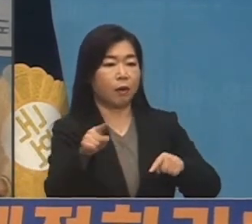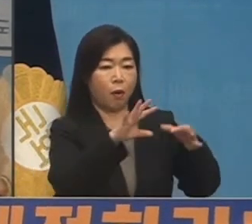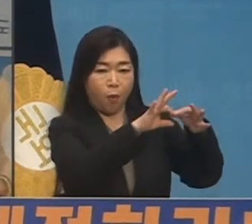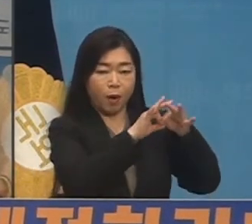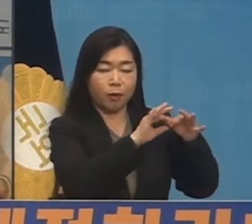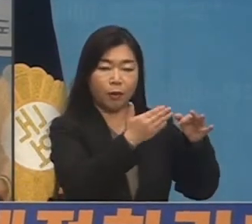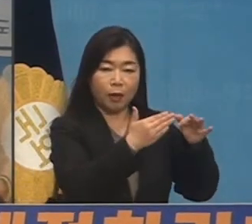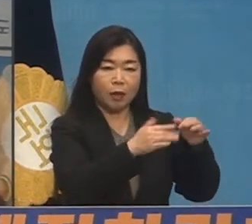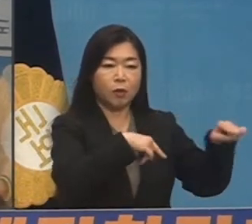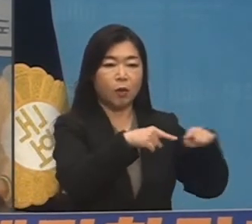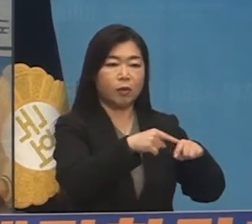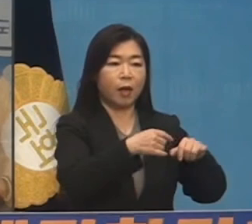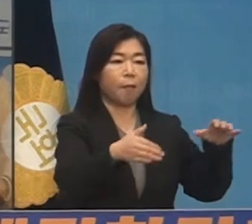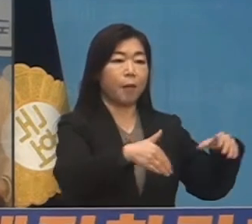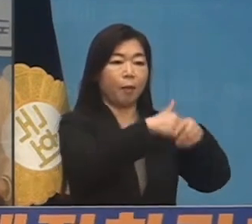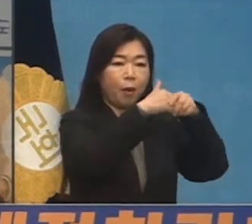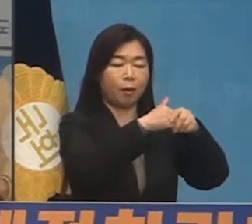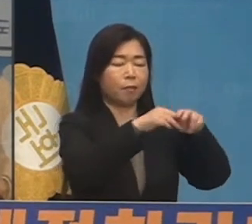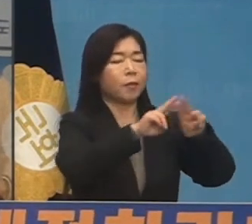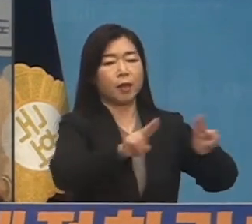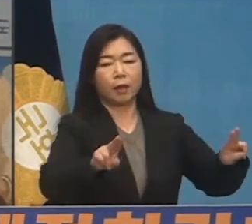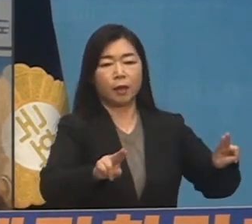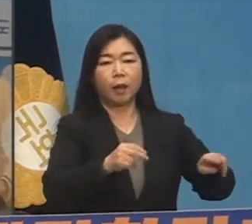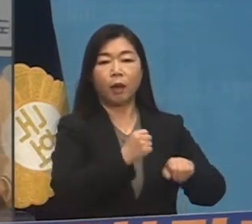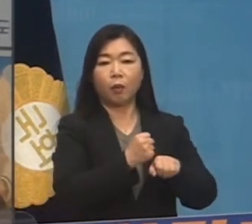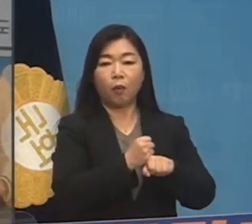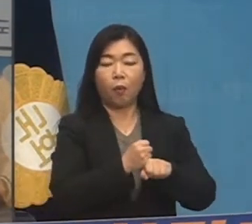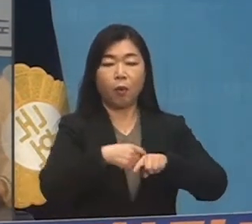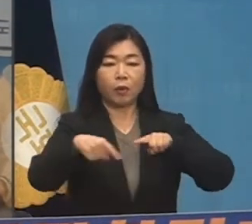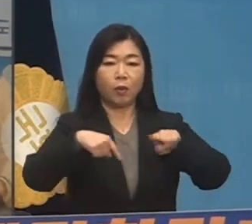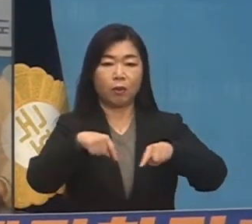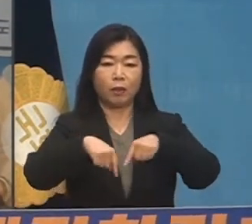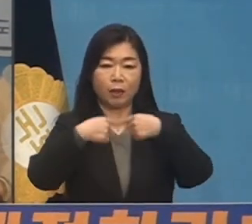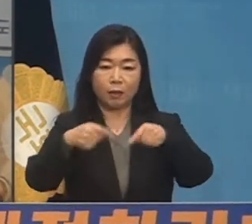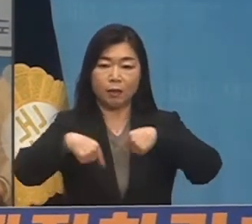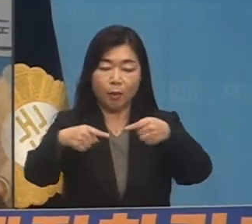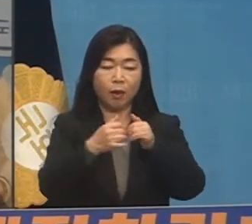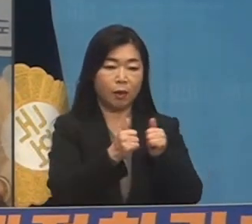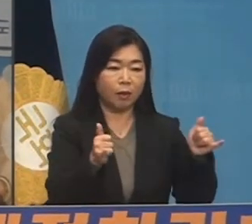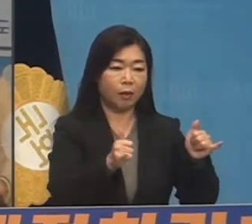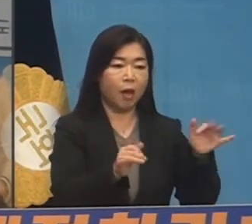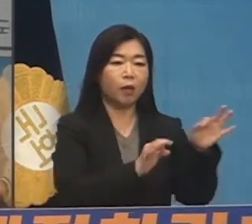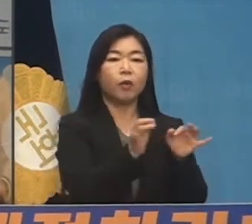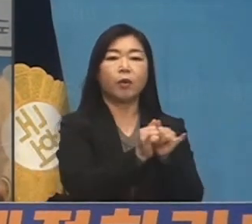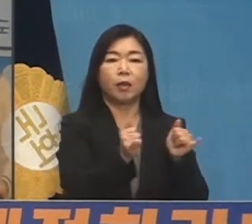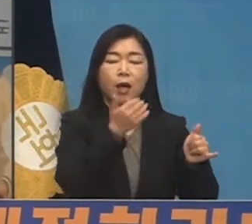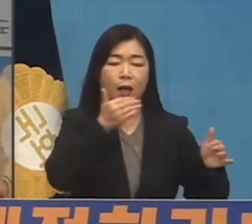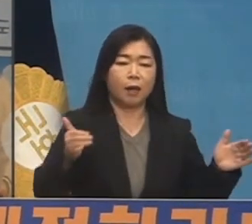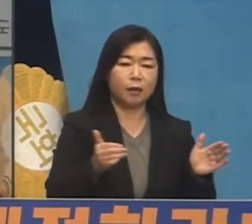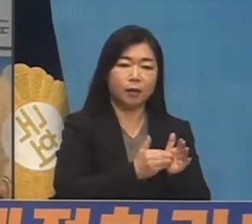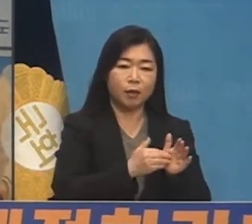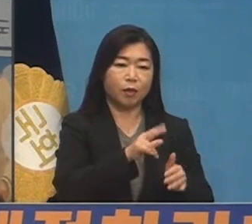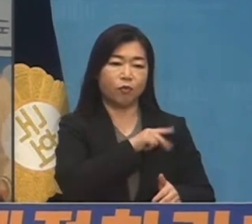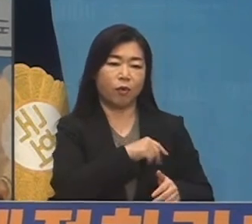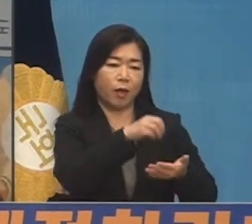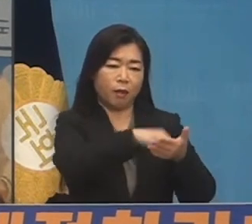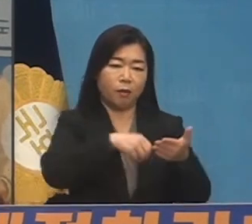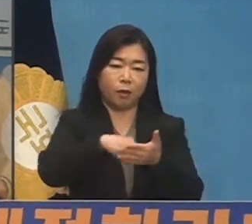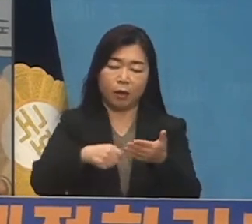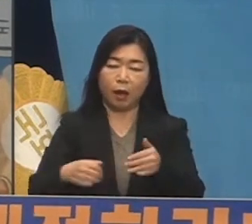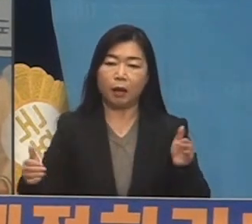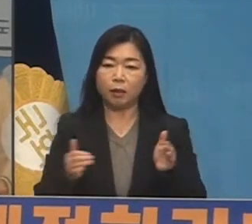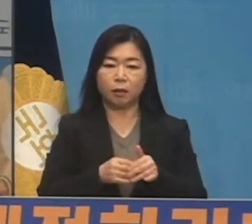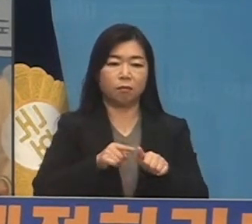맺은 정책 협약 파기는 물론 정당에 참여하고 있는 사회적 경제인들의 위원회